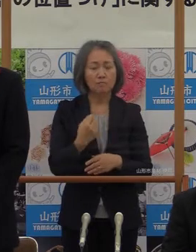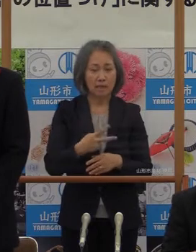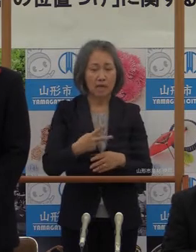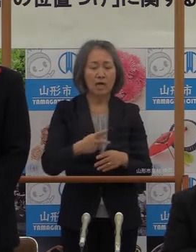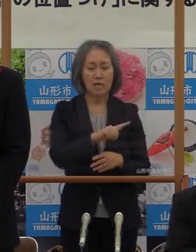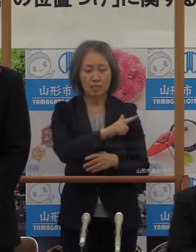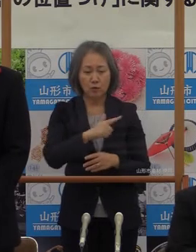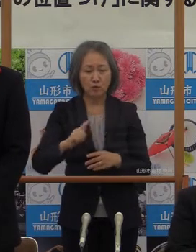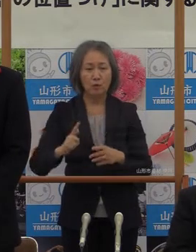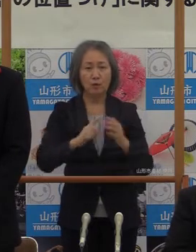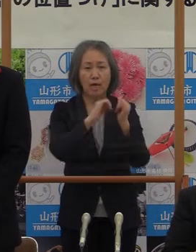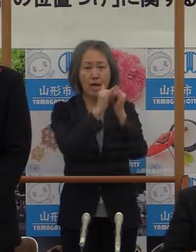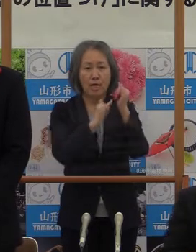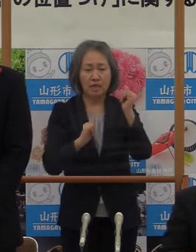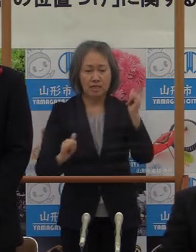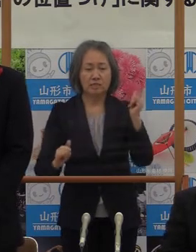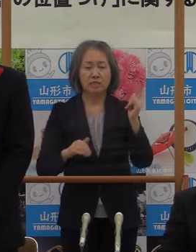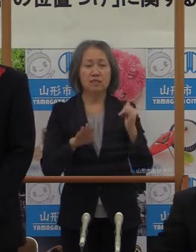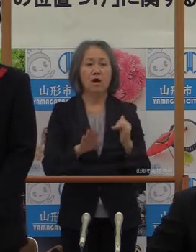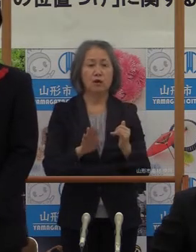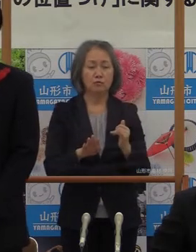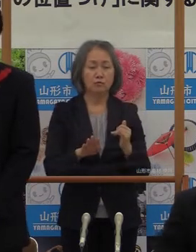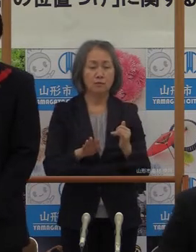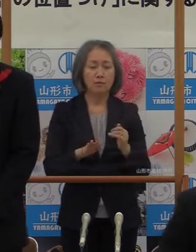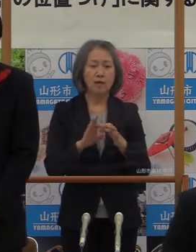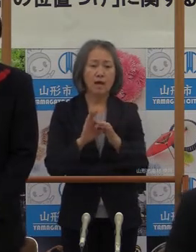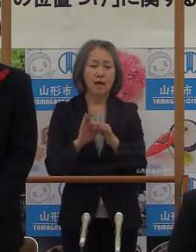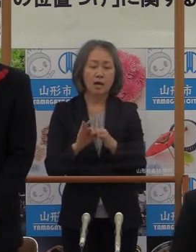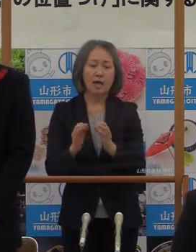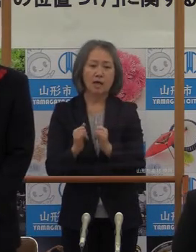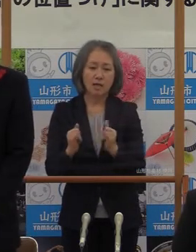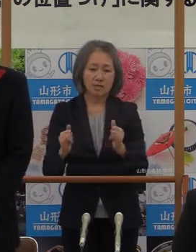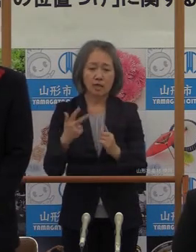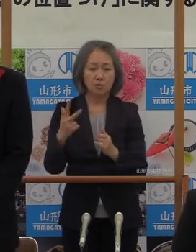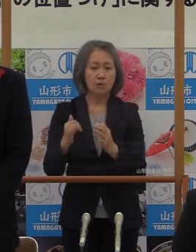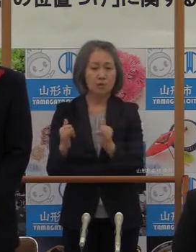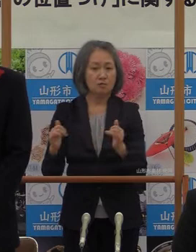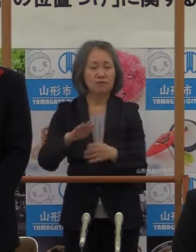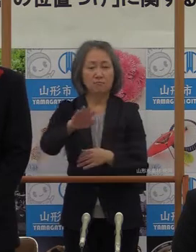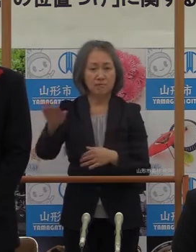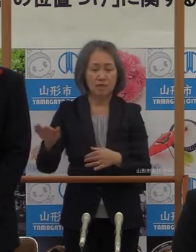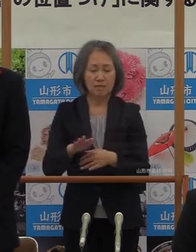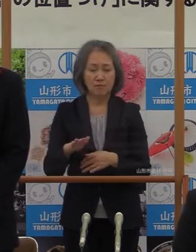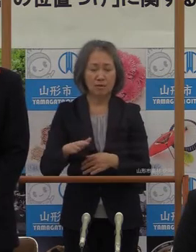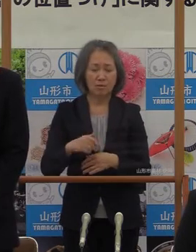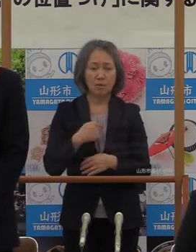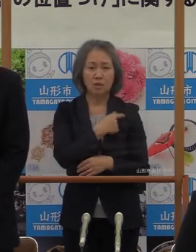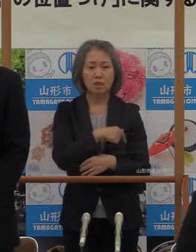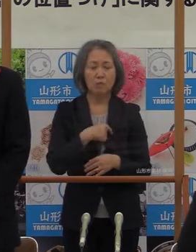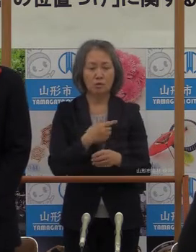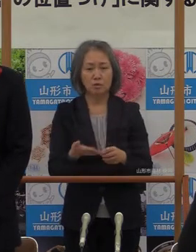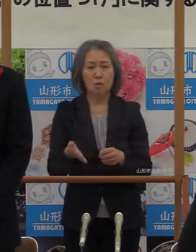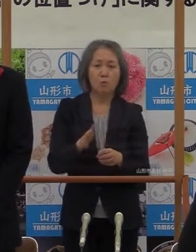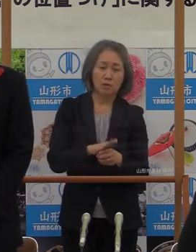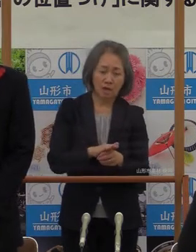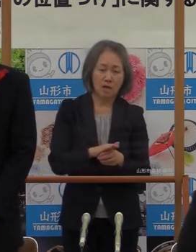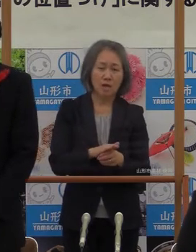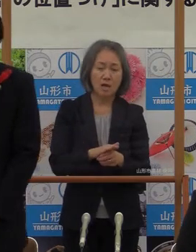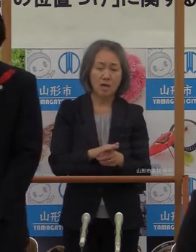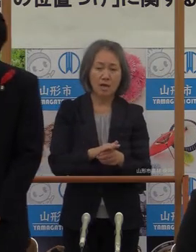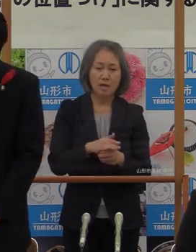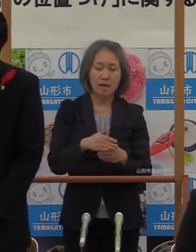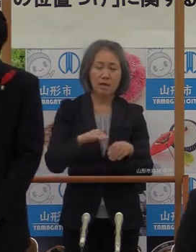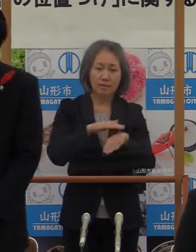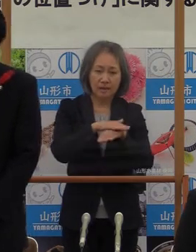刻んできた、それに関わってきた市民の皆様の思いのこもった重要な文化財